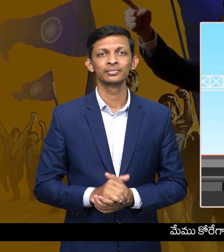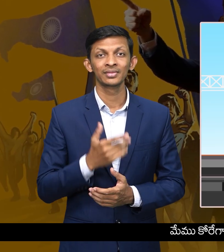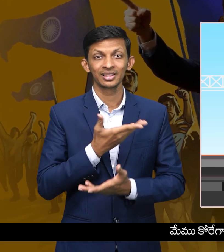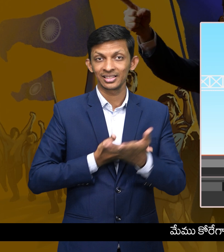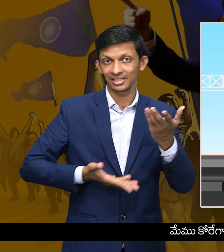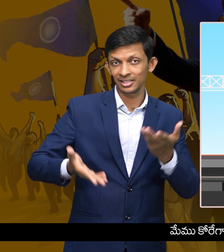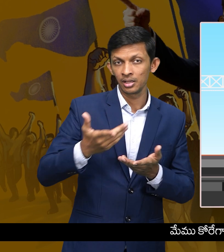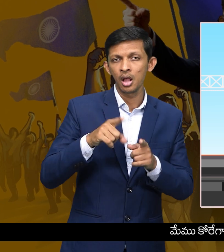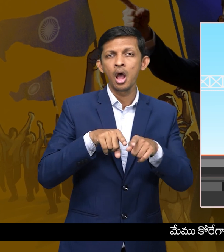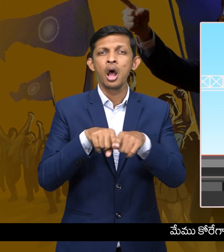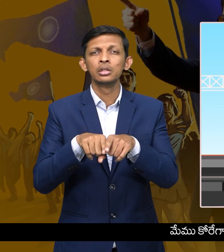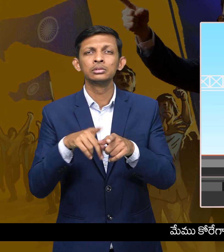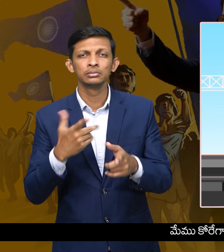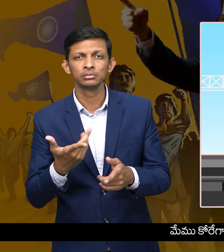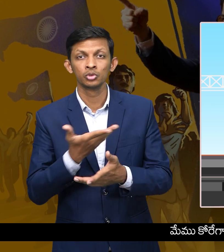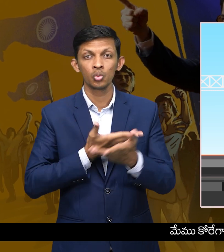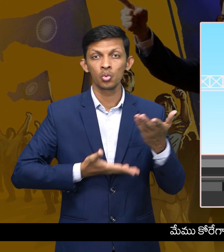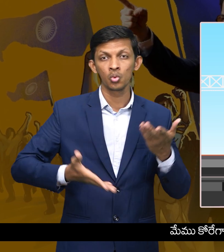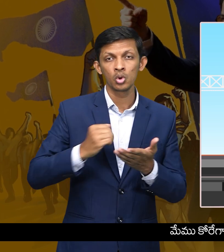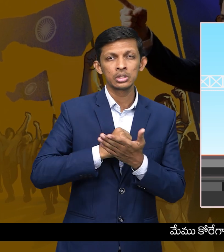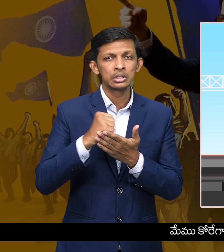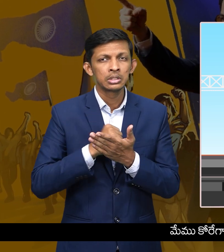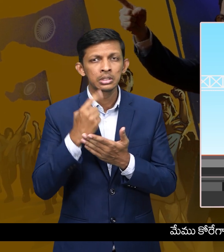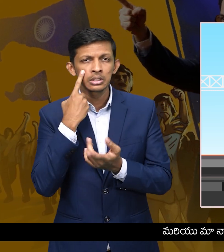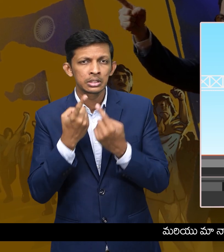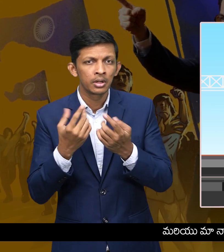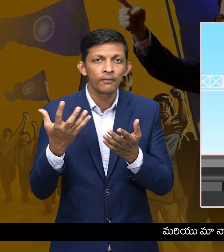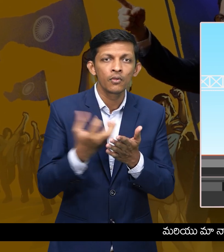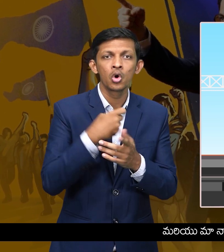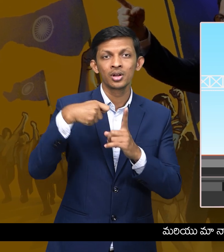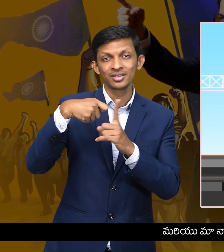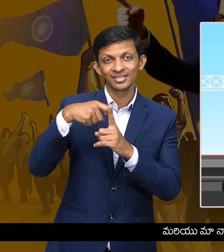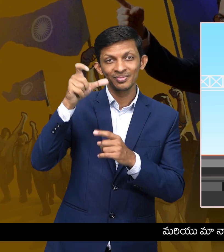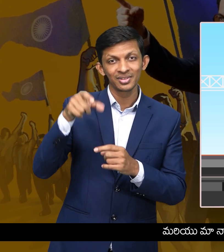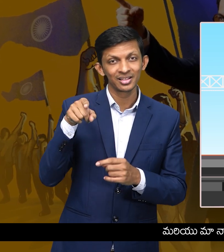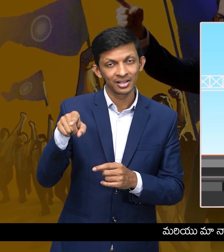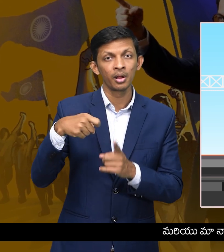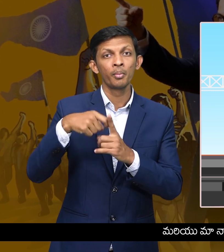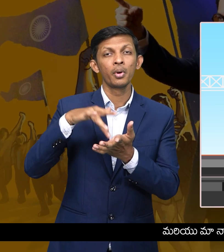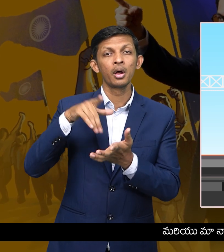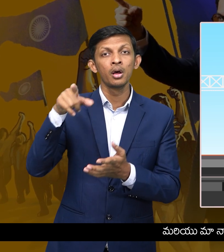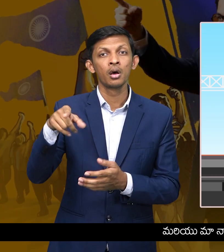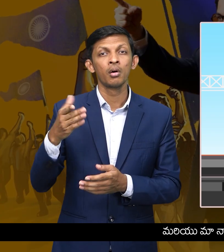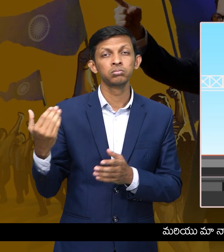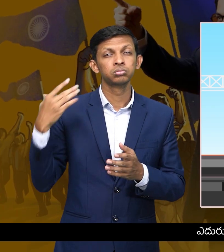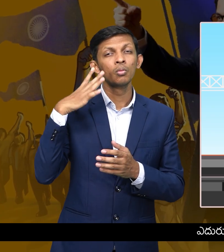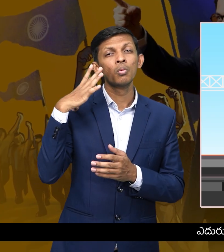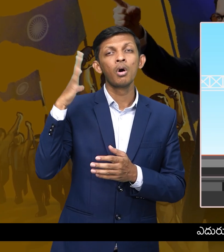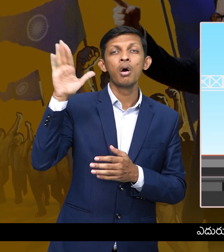మేము కోరేగావ్ వెళ్ళడానికి ప్రయత్నిస్తున్నామని మరియు మా నాన్న లేదా అతని సేవకుడి రాక కోసం